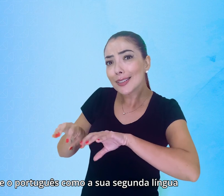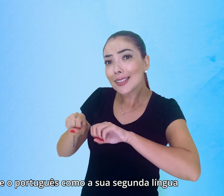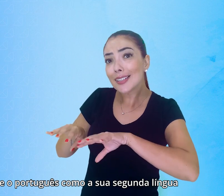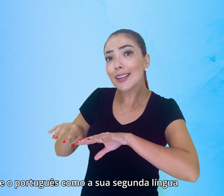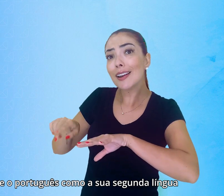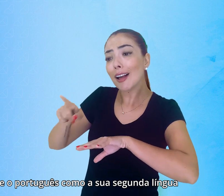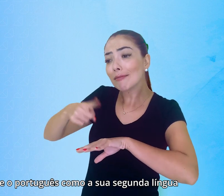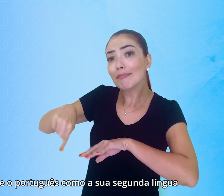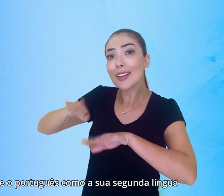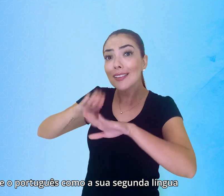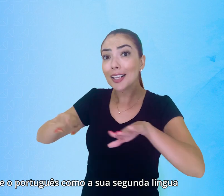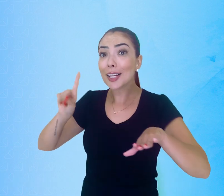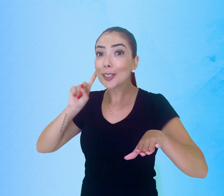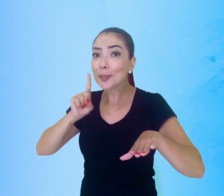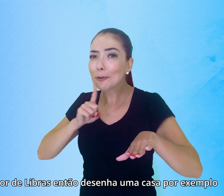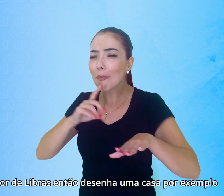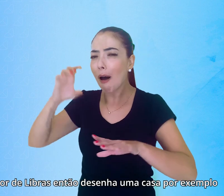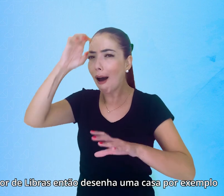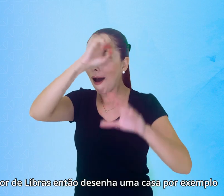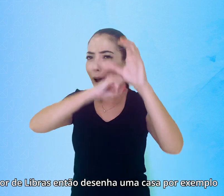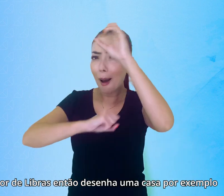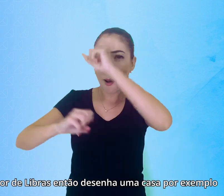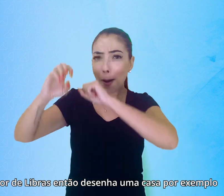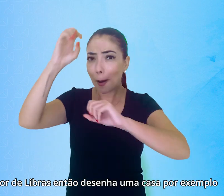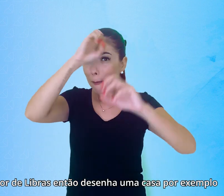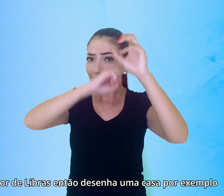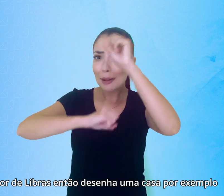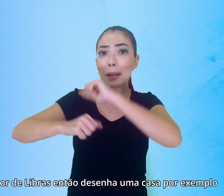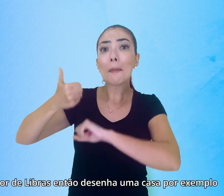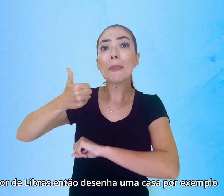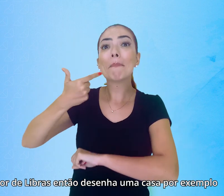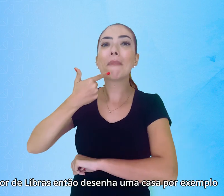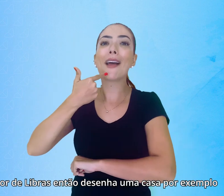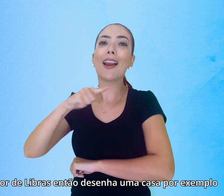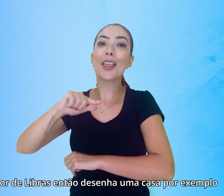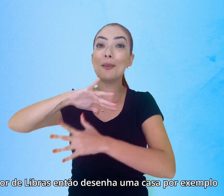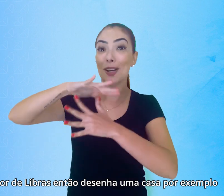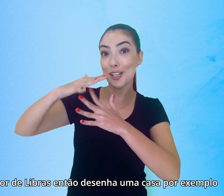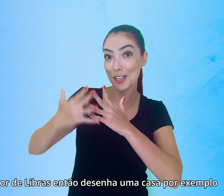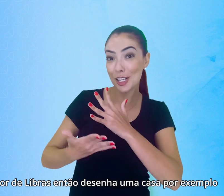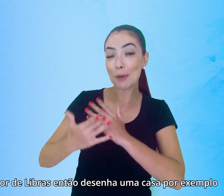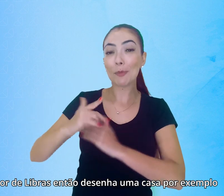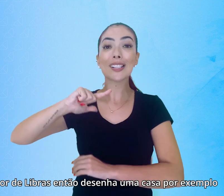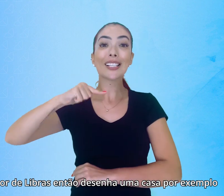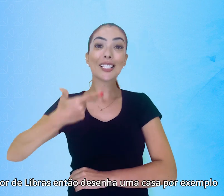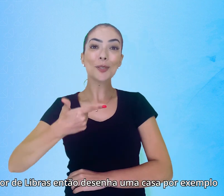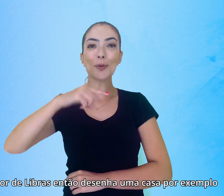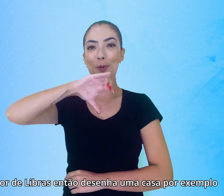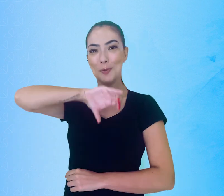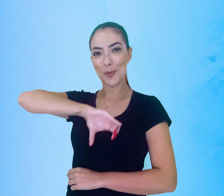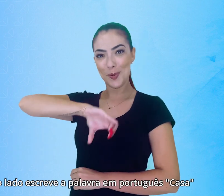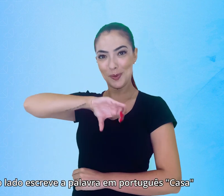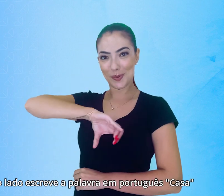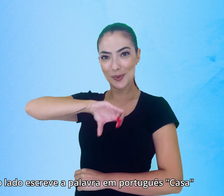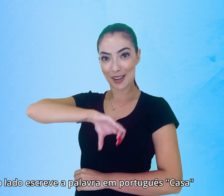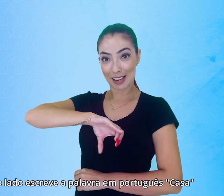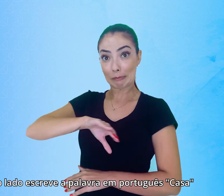segunda língua. O professor de libras, então, desenha uma casa, por exemplo, e ao lado